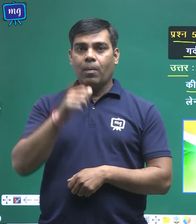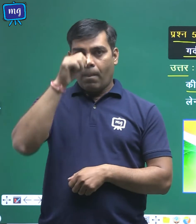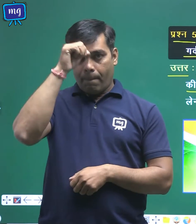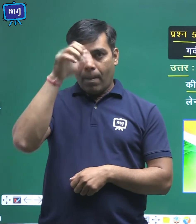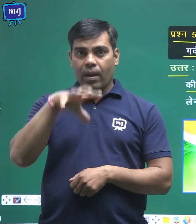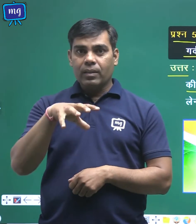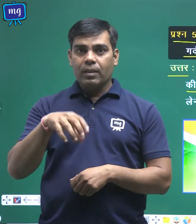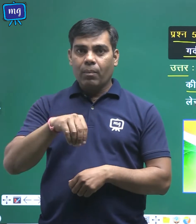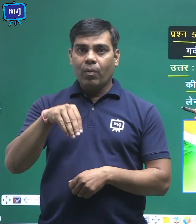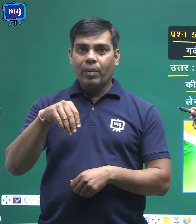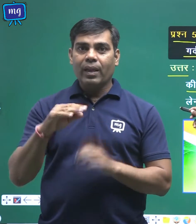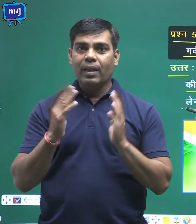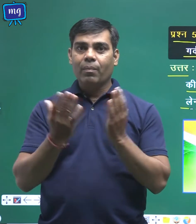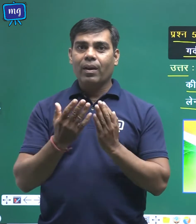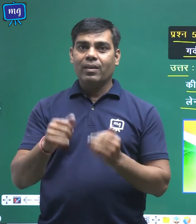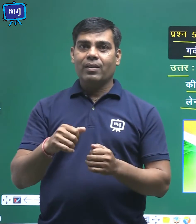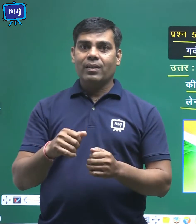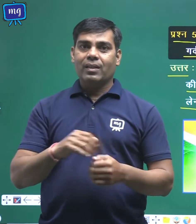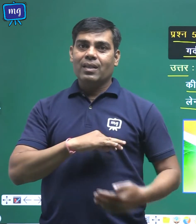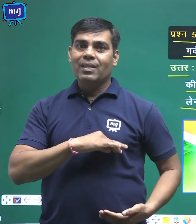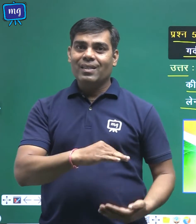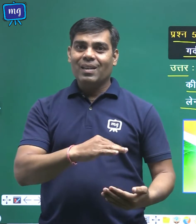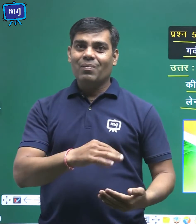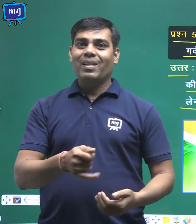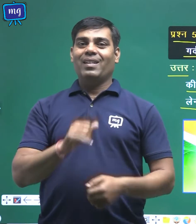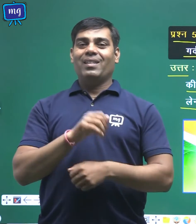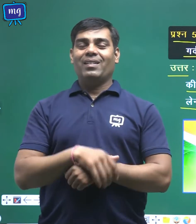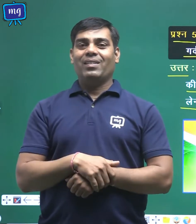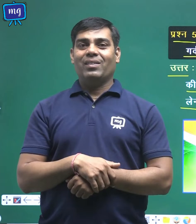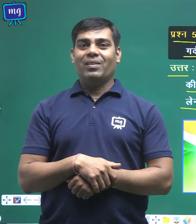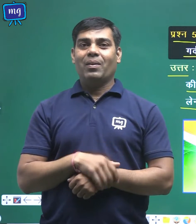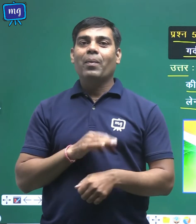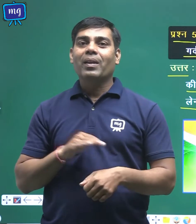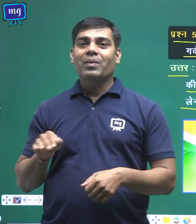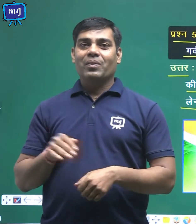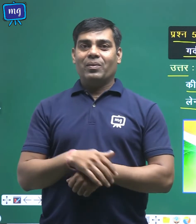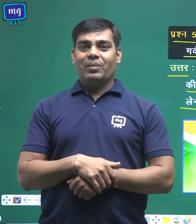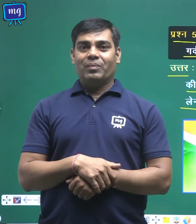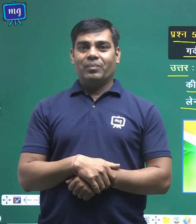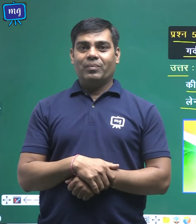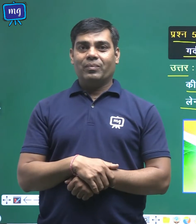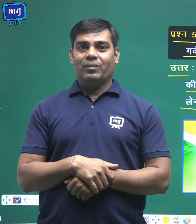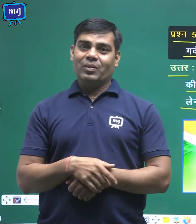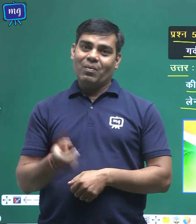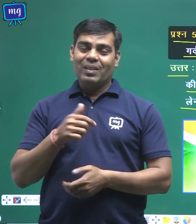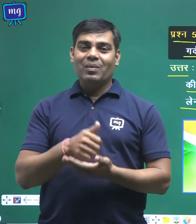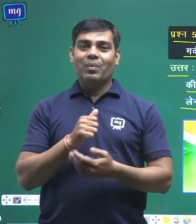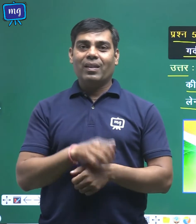पर जन्म लेना है। प्यारे बच्चों, वास्तव